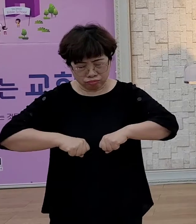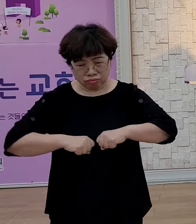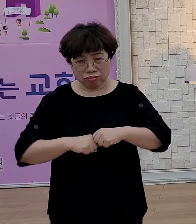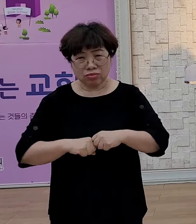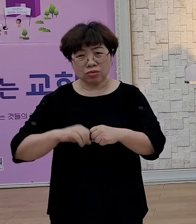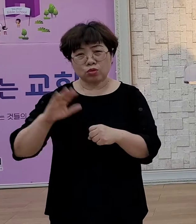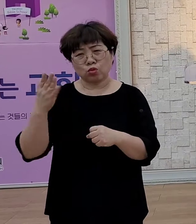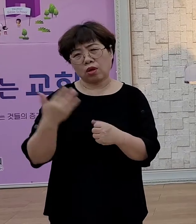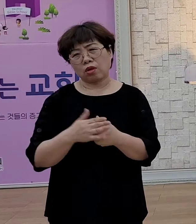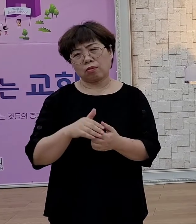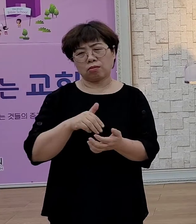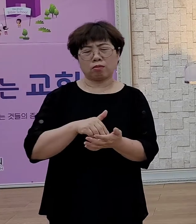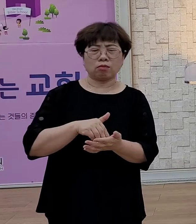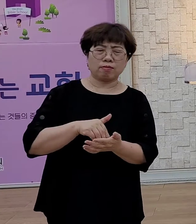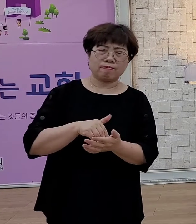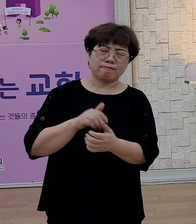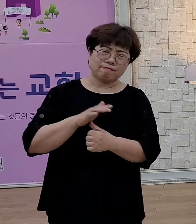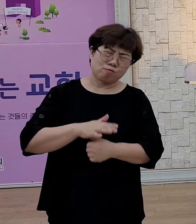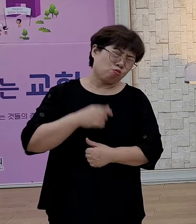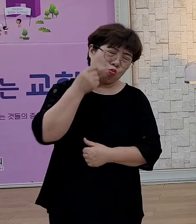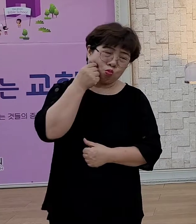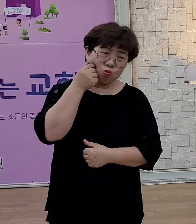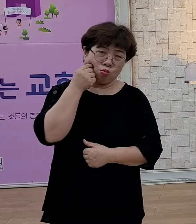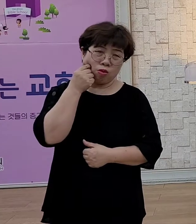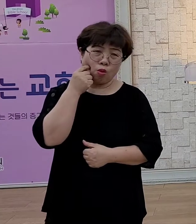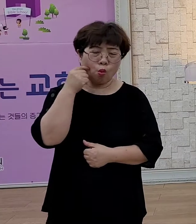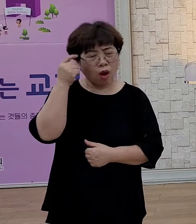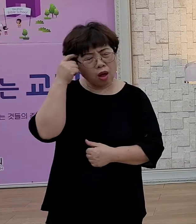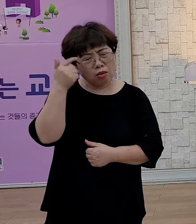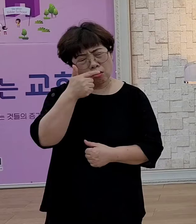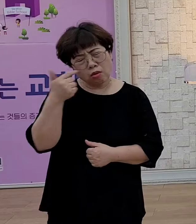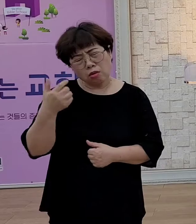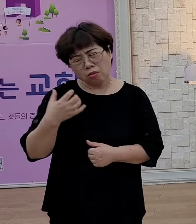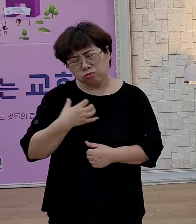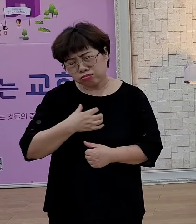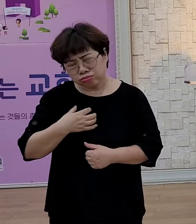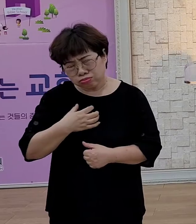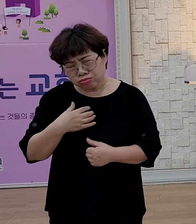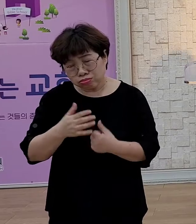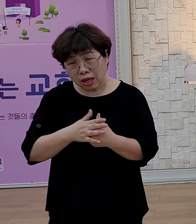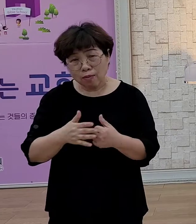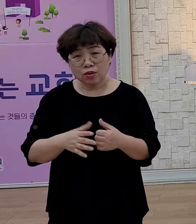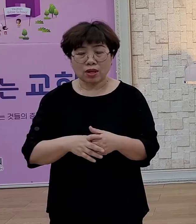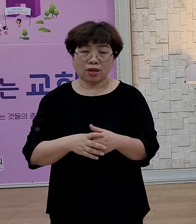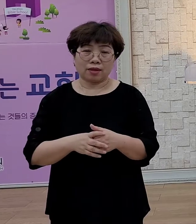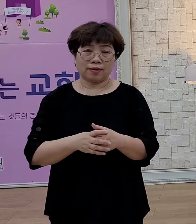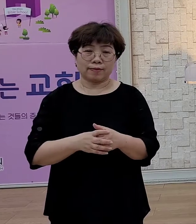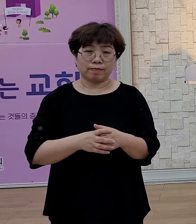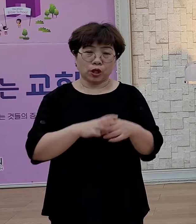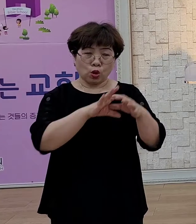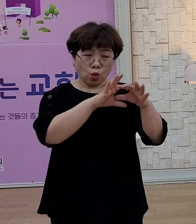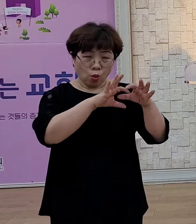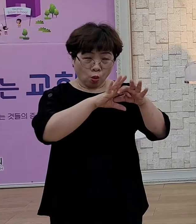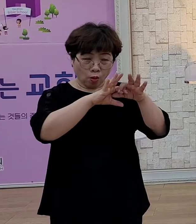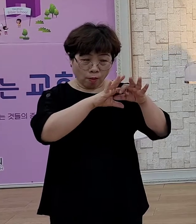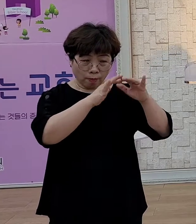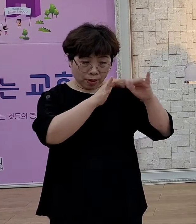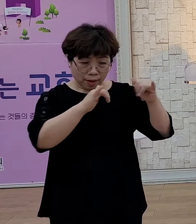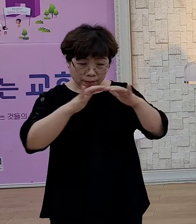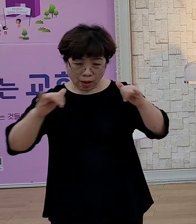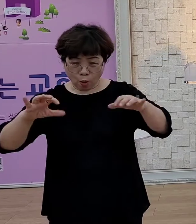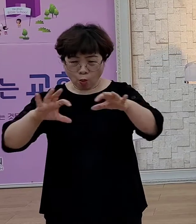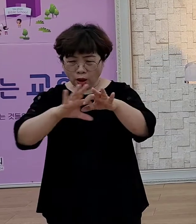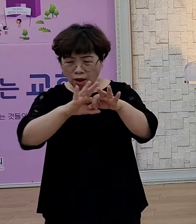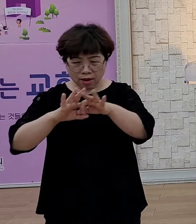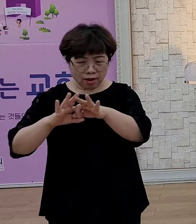버팁니다. 얼마나 괴로운지 전부 다 이렇게 관계 때문에 깨지는 거예요. 이게